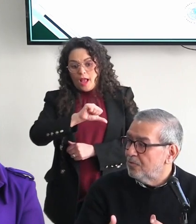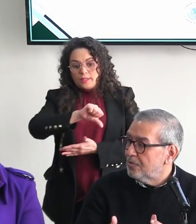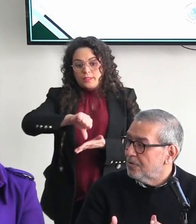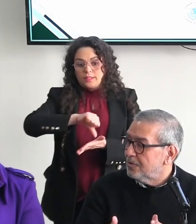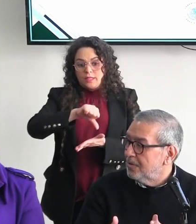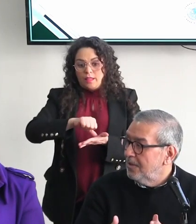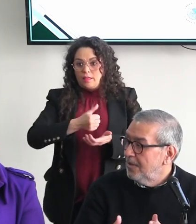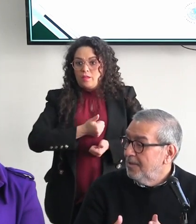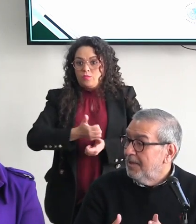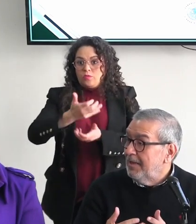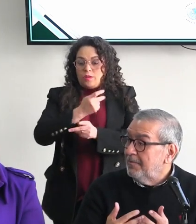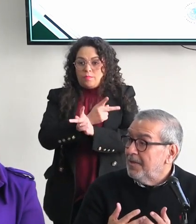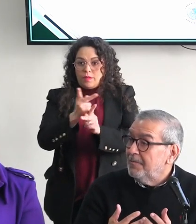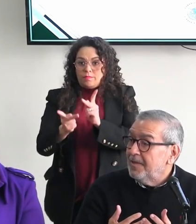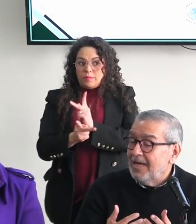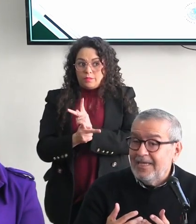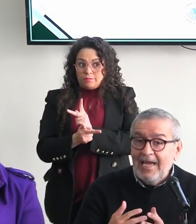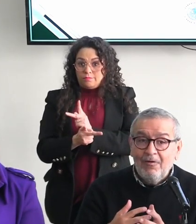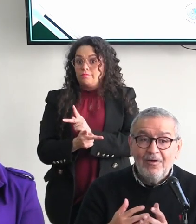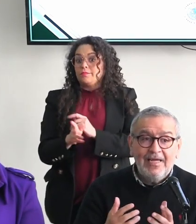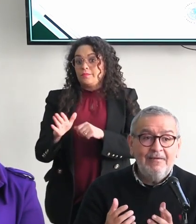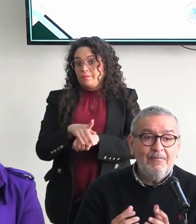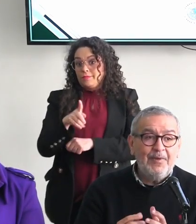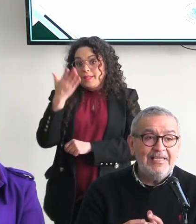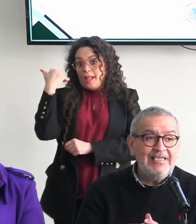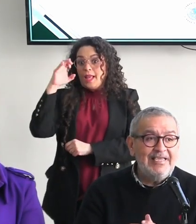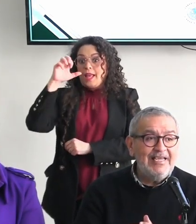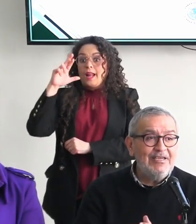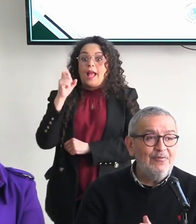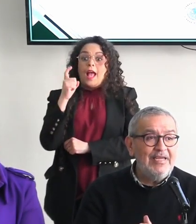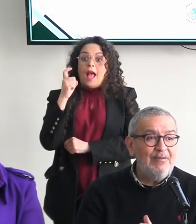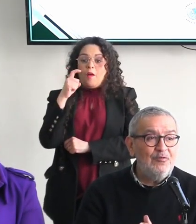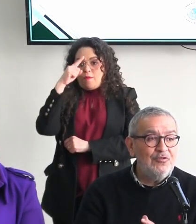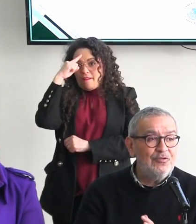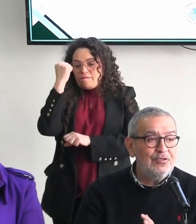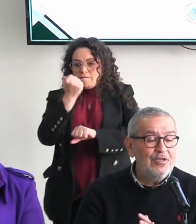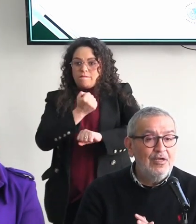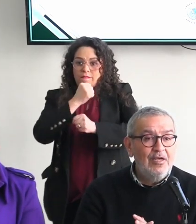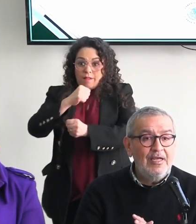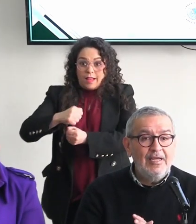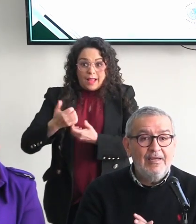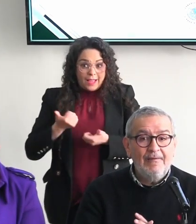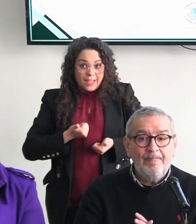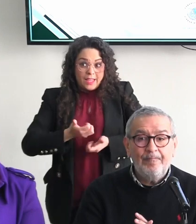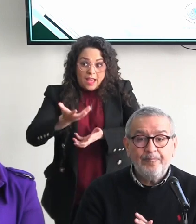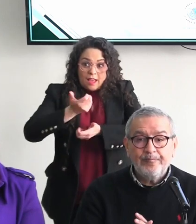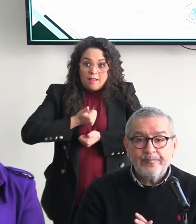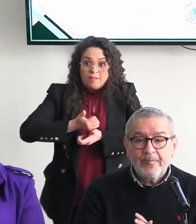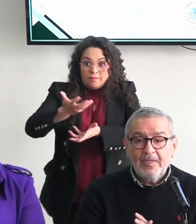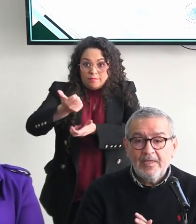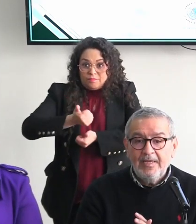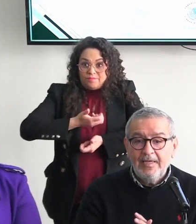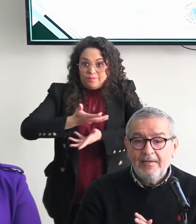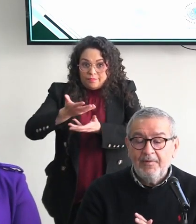los productos. Y ahora parecería que hubiera muchos,